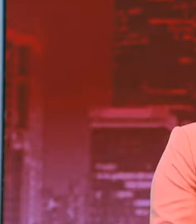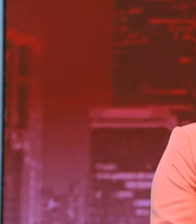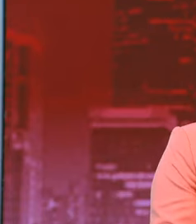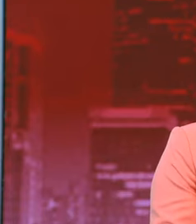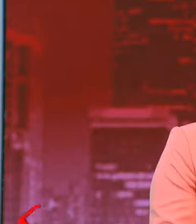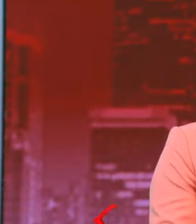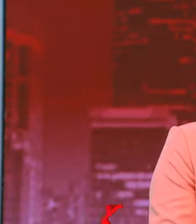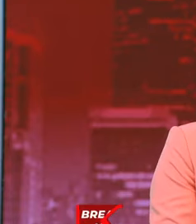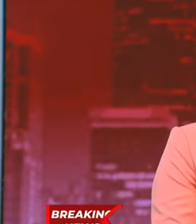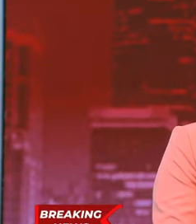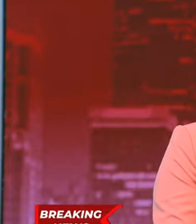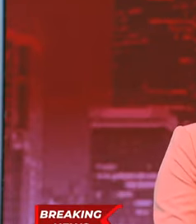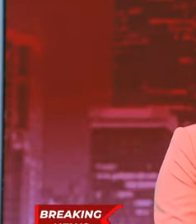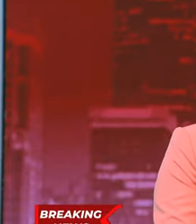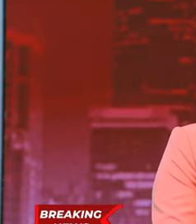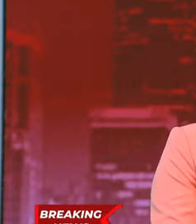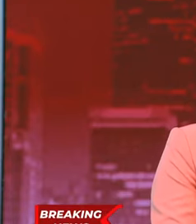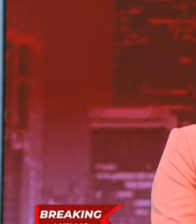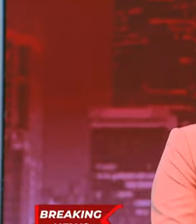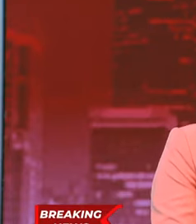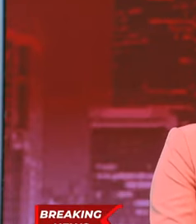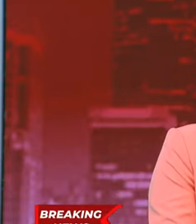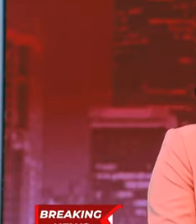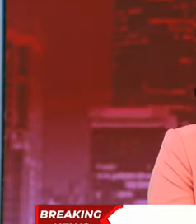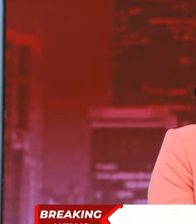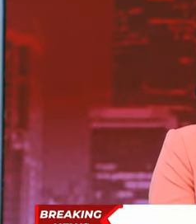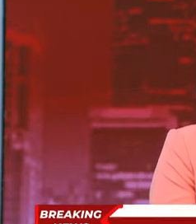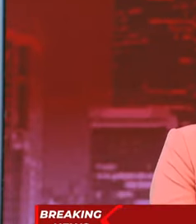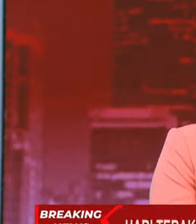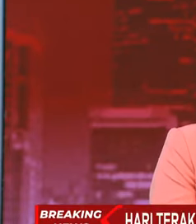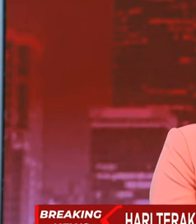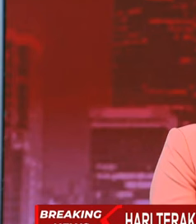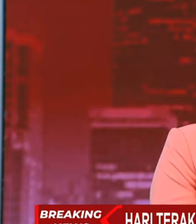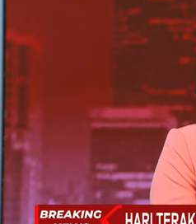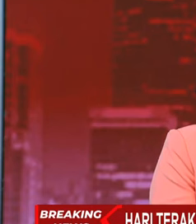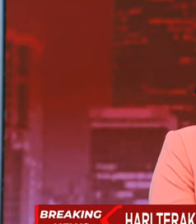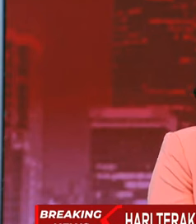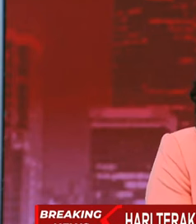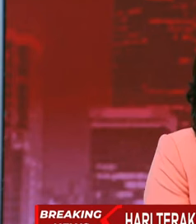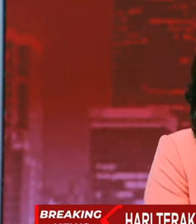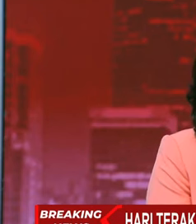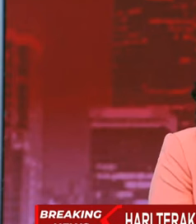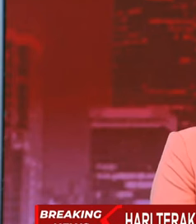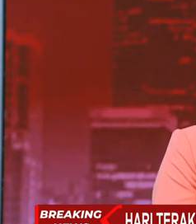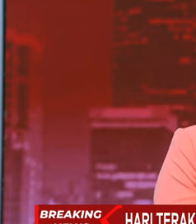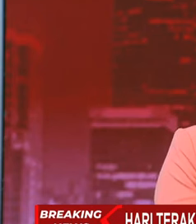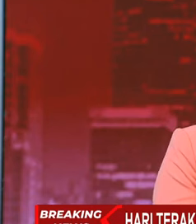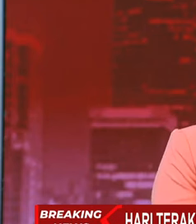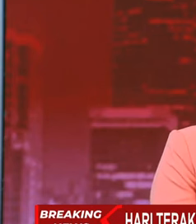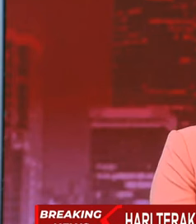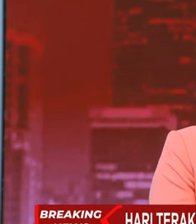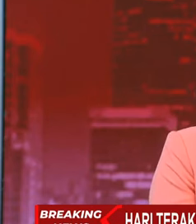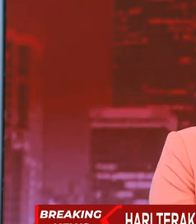ber Kompas TV kembali untuk Anda saudara dan saat ini kita sudah bersama dengan peneliti saful mujani research and Consulting atau smrc